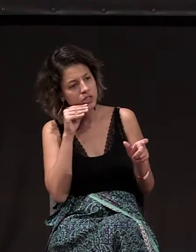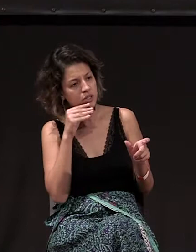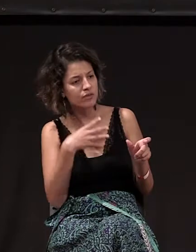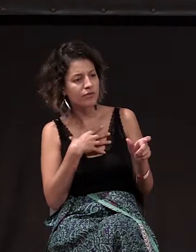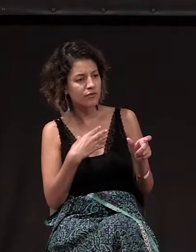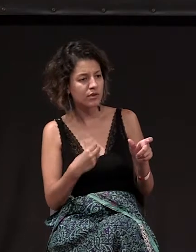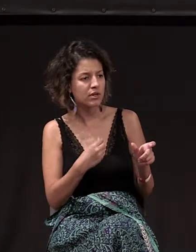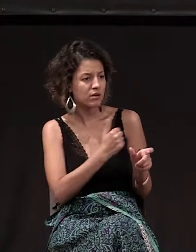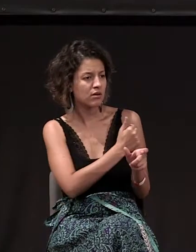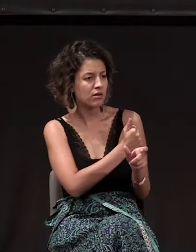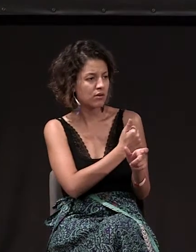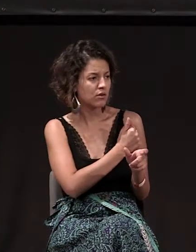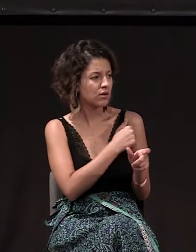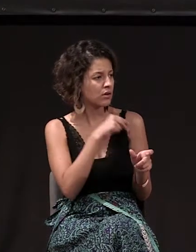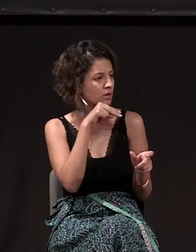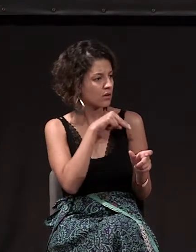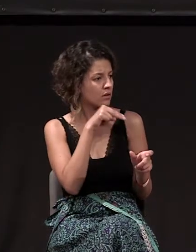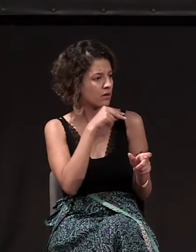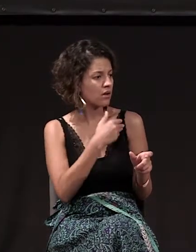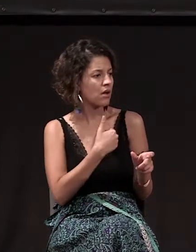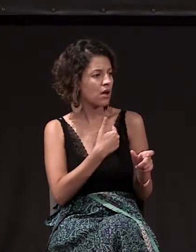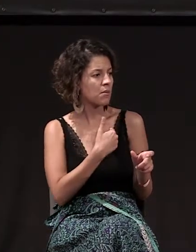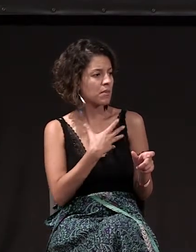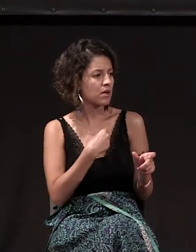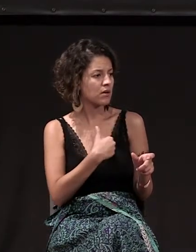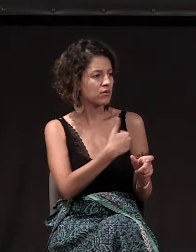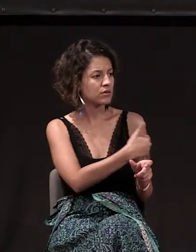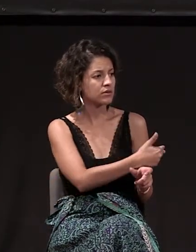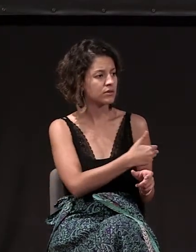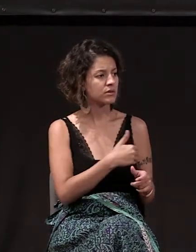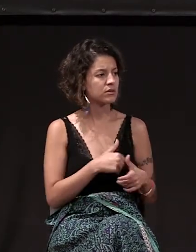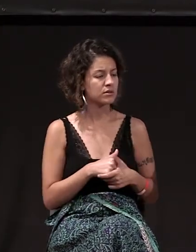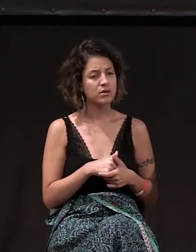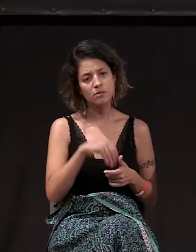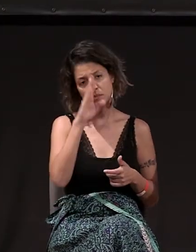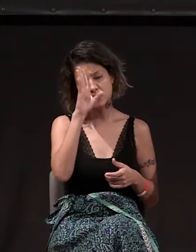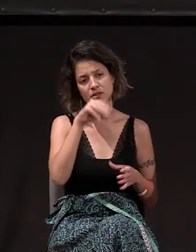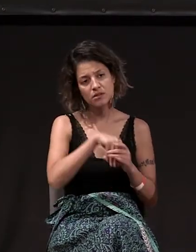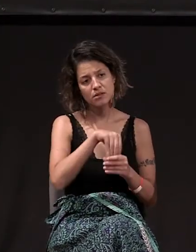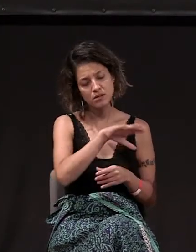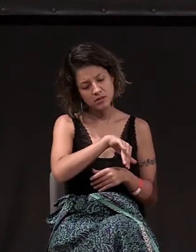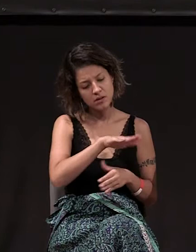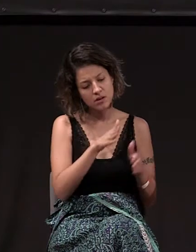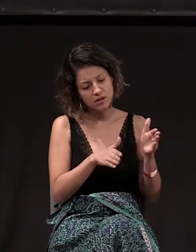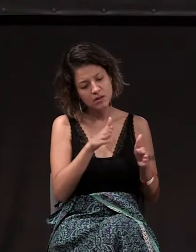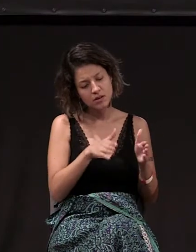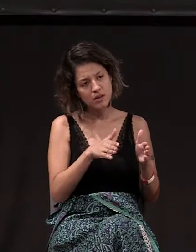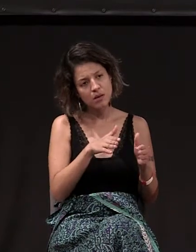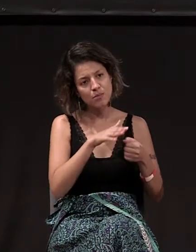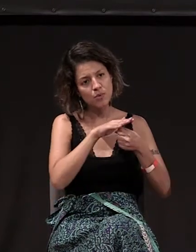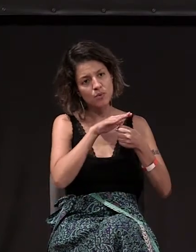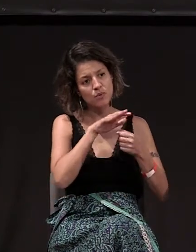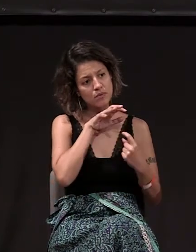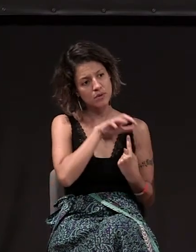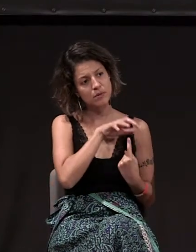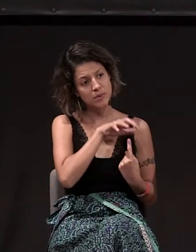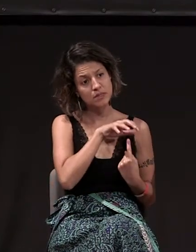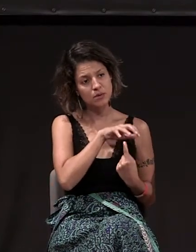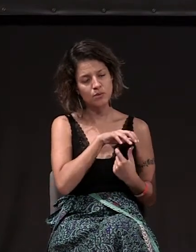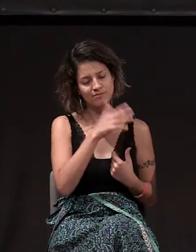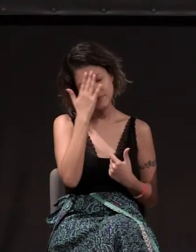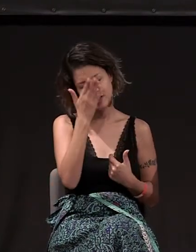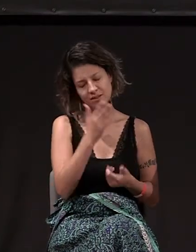filhos, netos, amigos dos filhos e tudo mais, principalmente nesses tempos de repressão que nós estamos vivendo. Muito obrigada.